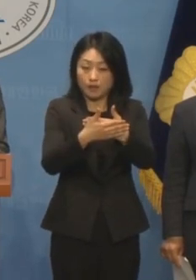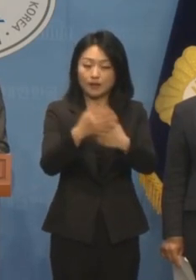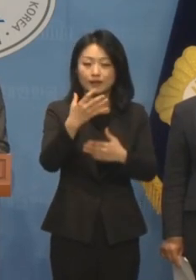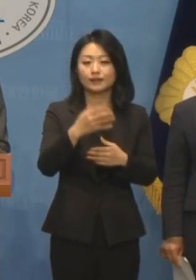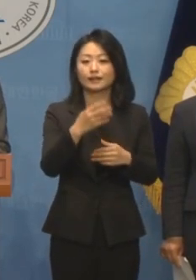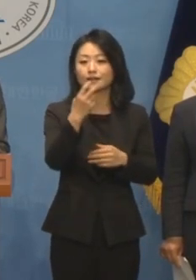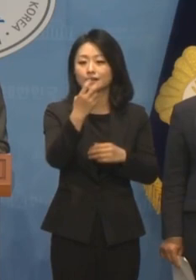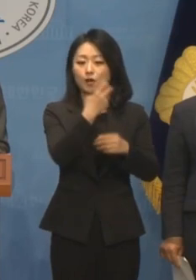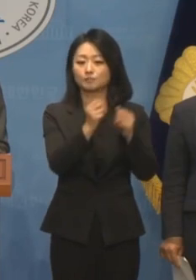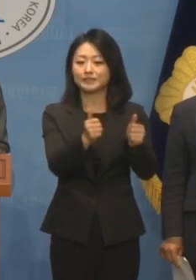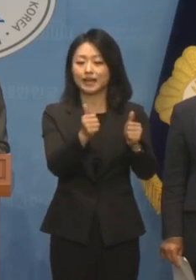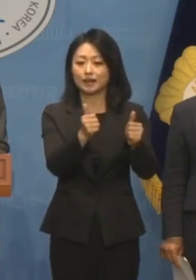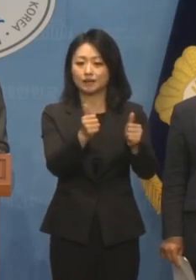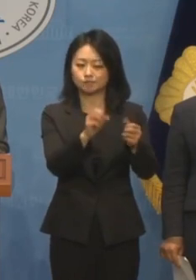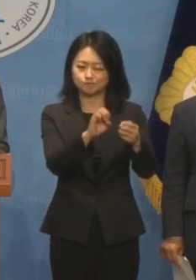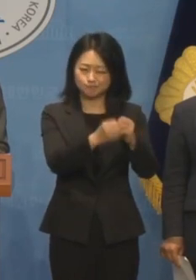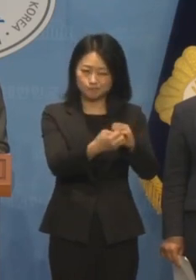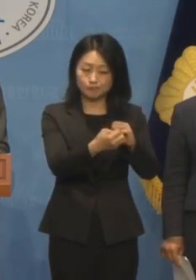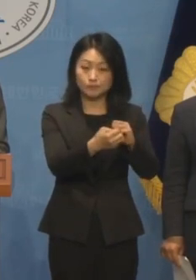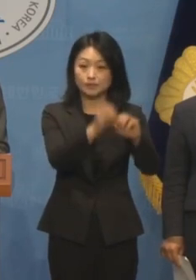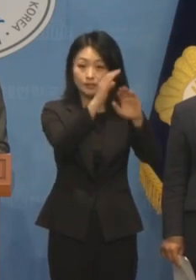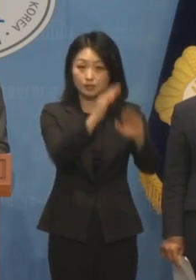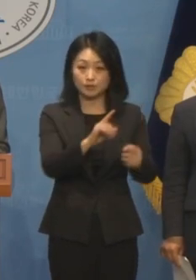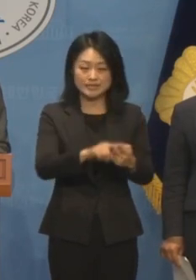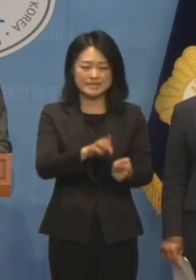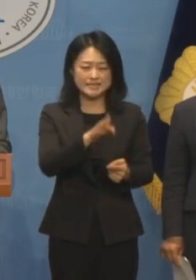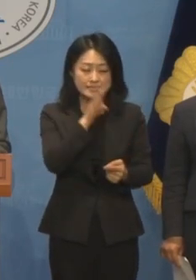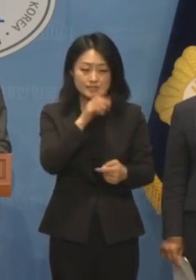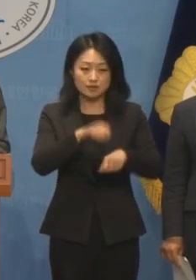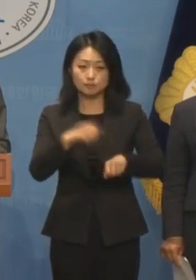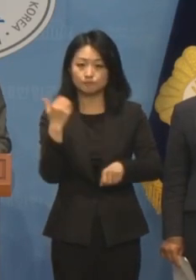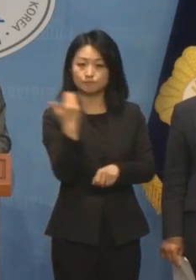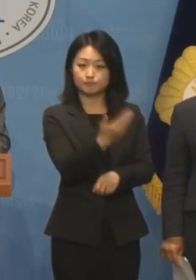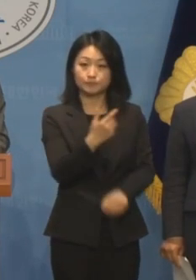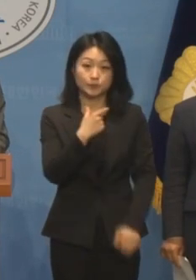정치검찰, 진실규명 책임자 처벌로 바로 잡겠습니다.